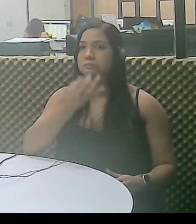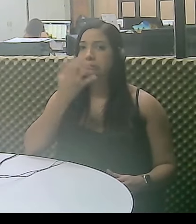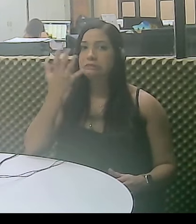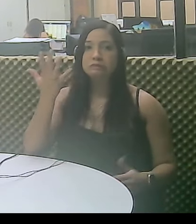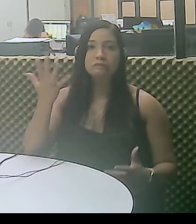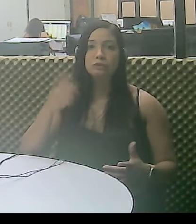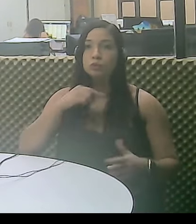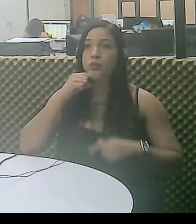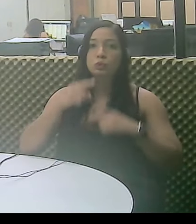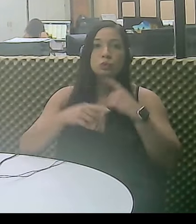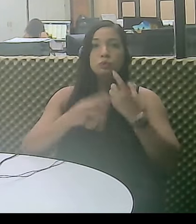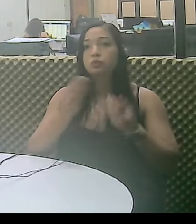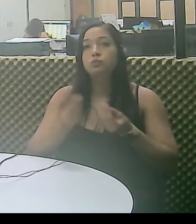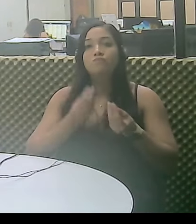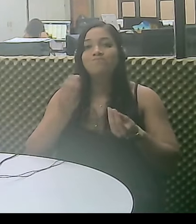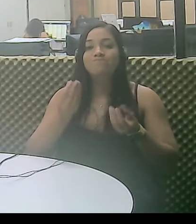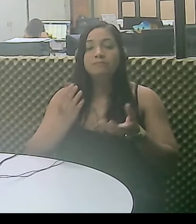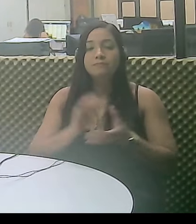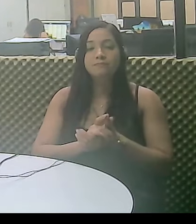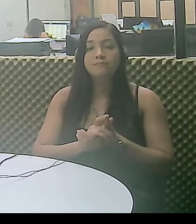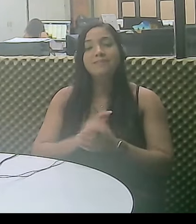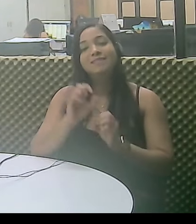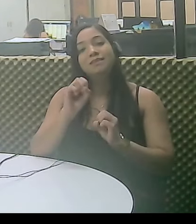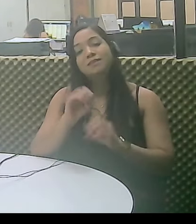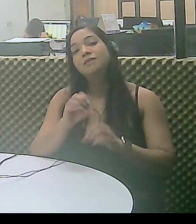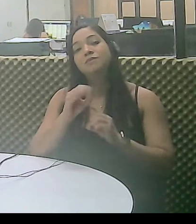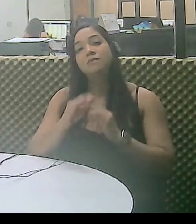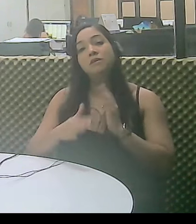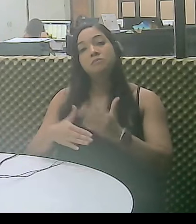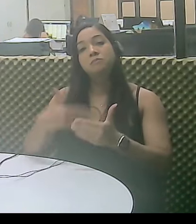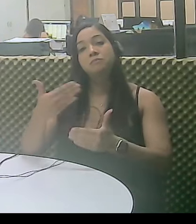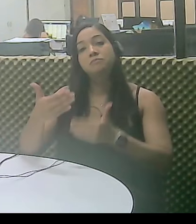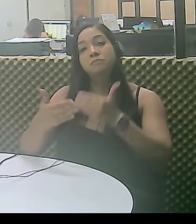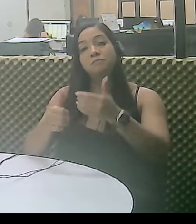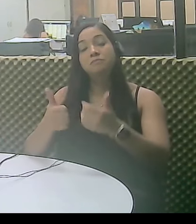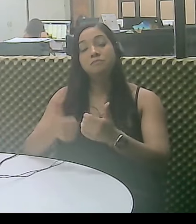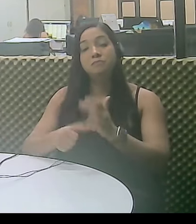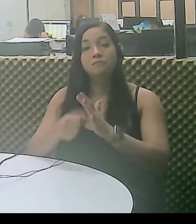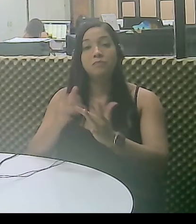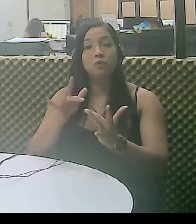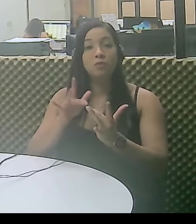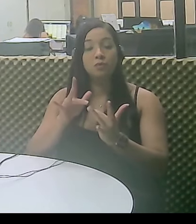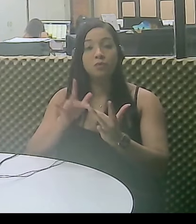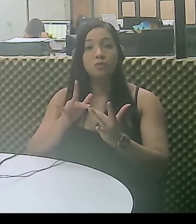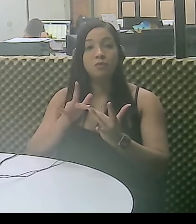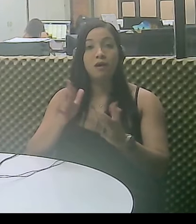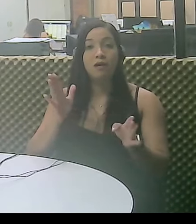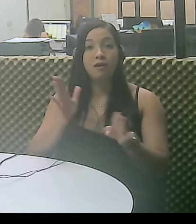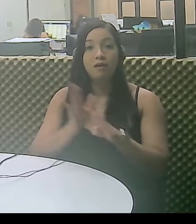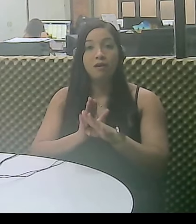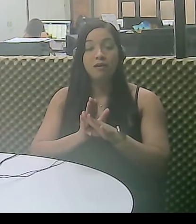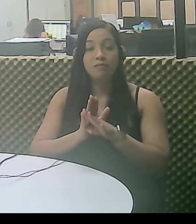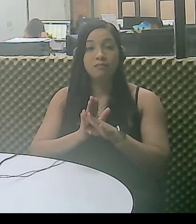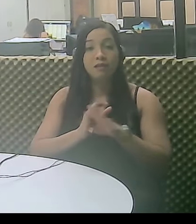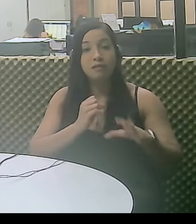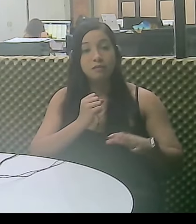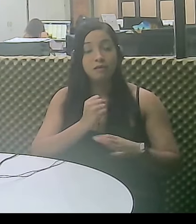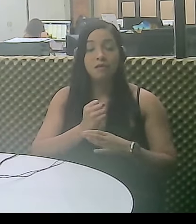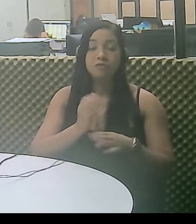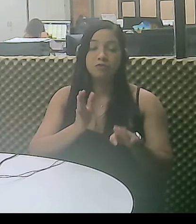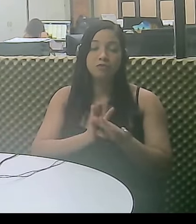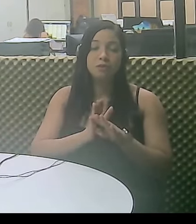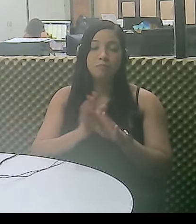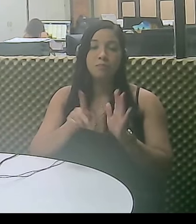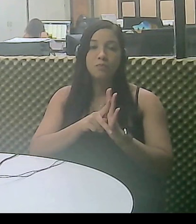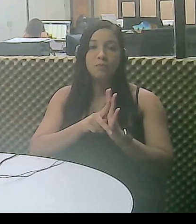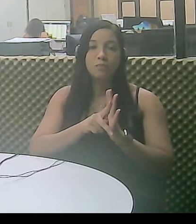quais atitudes tomar. Para ensinar os primeiros passos ao prestar socorro até a chegada de apoio especializado, a Prefeitura